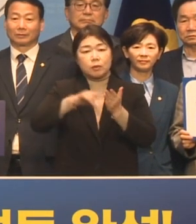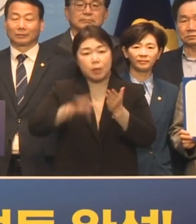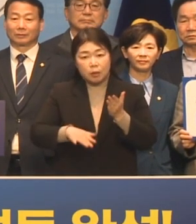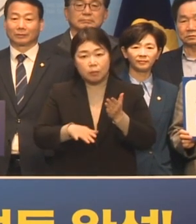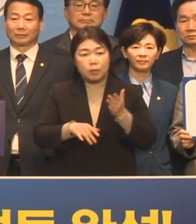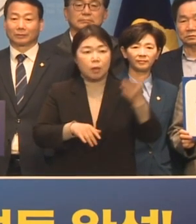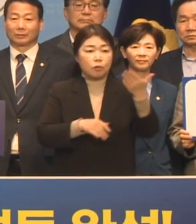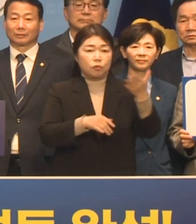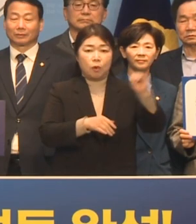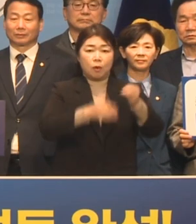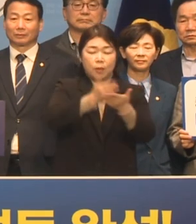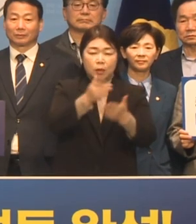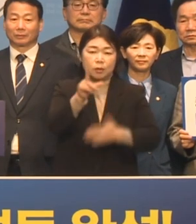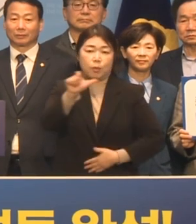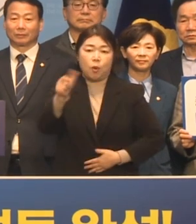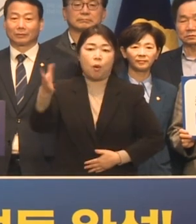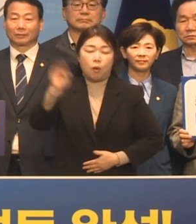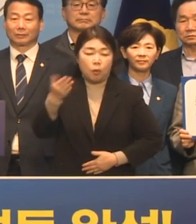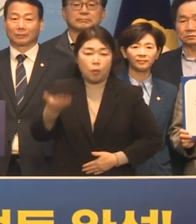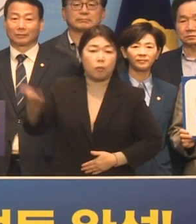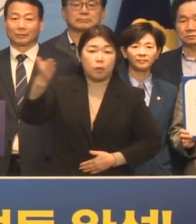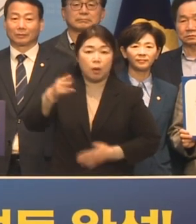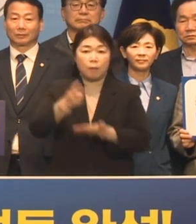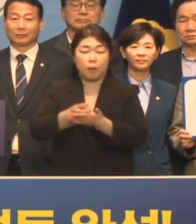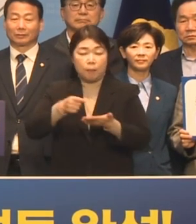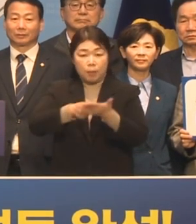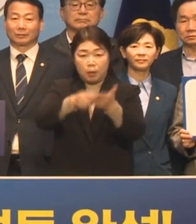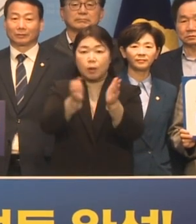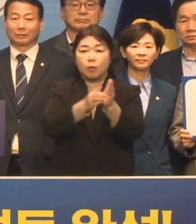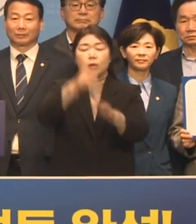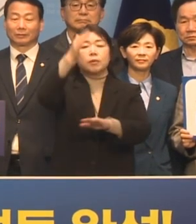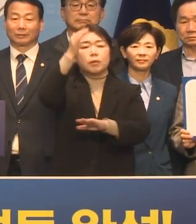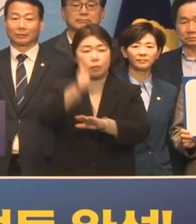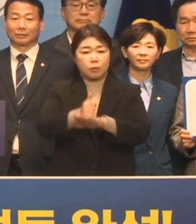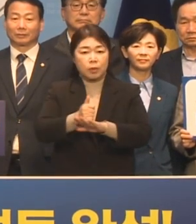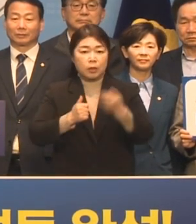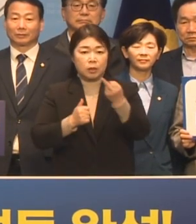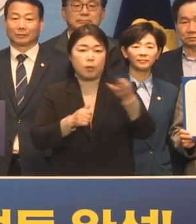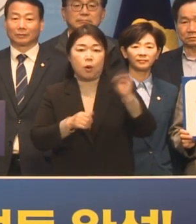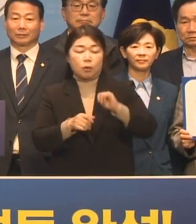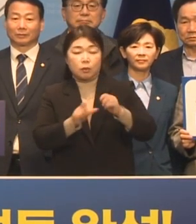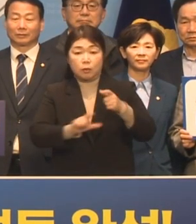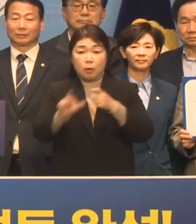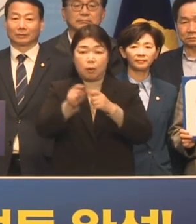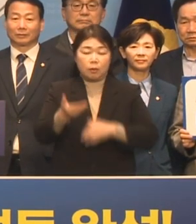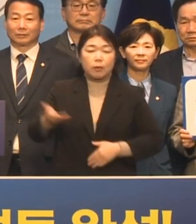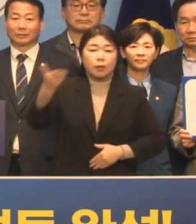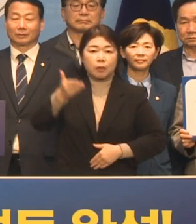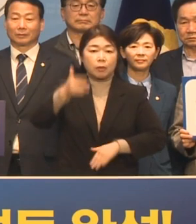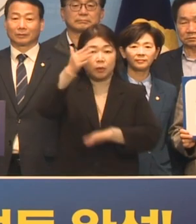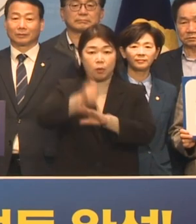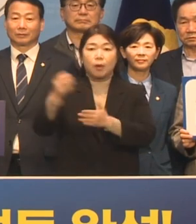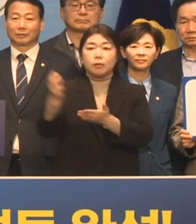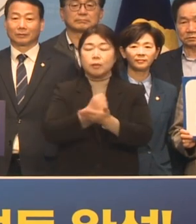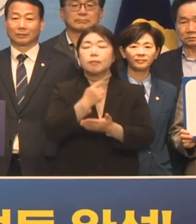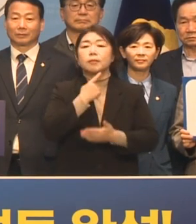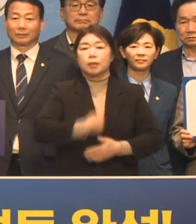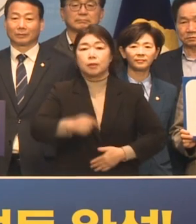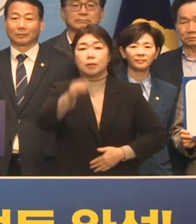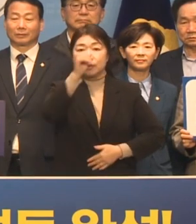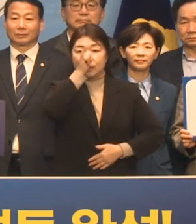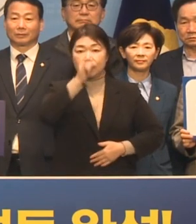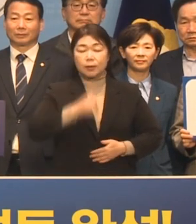원으로 상향하는 법안을 발의했고 최종적으로 12억 원까지 상향하는 성과를 만들어낸 바